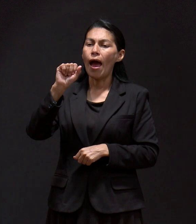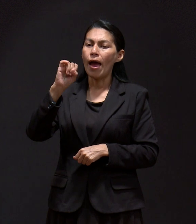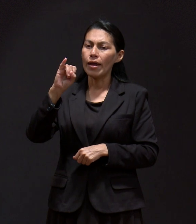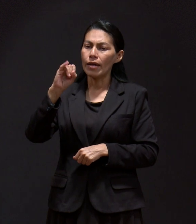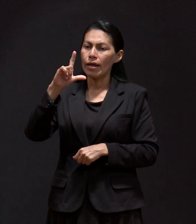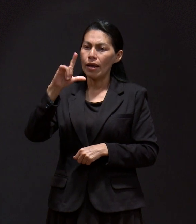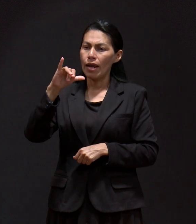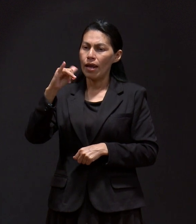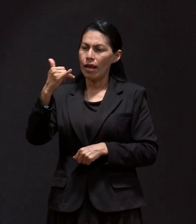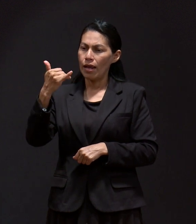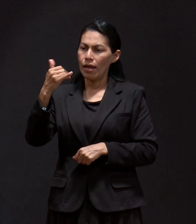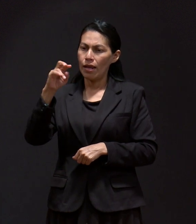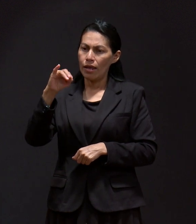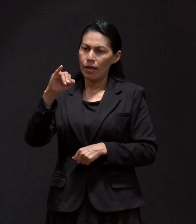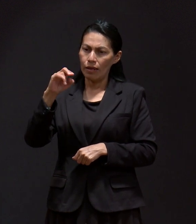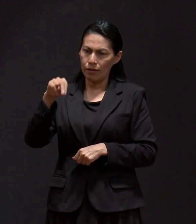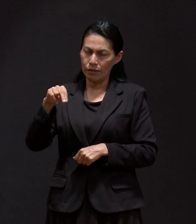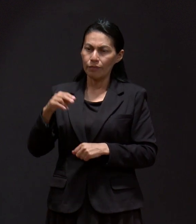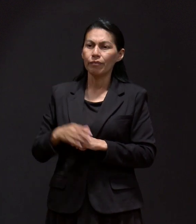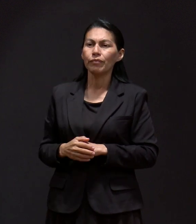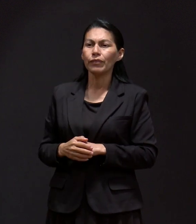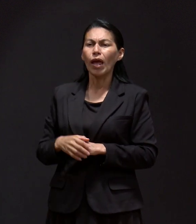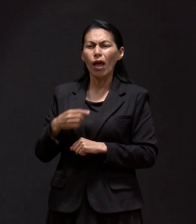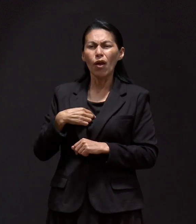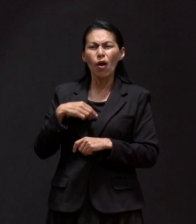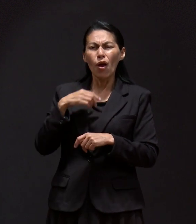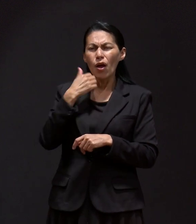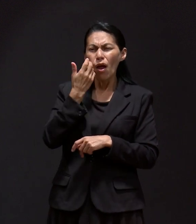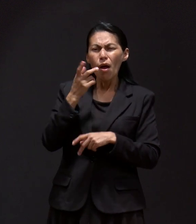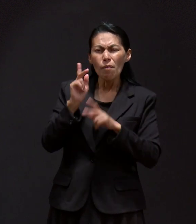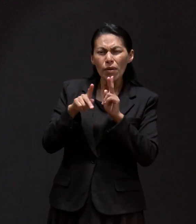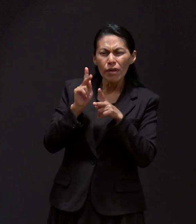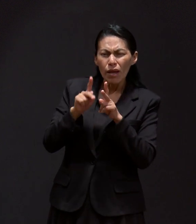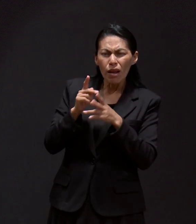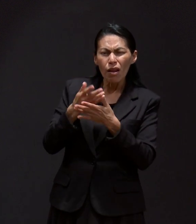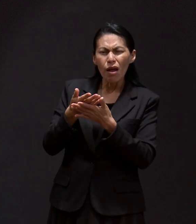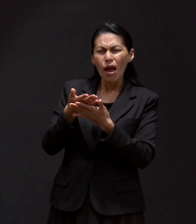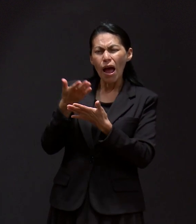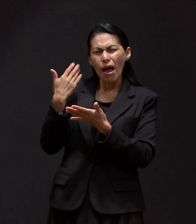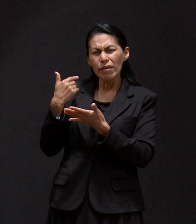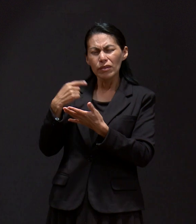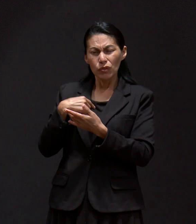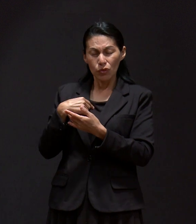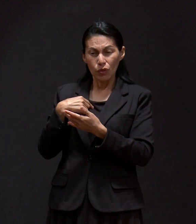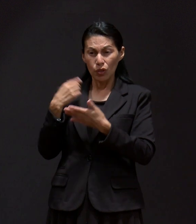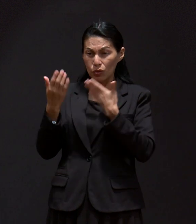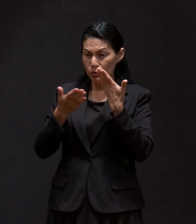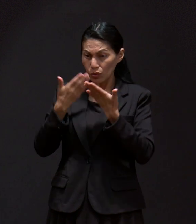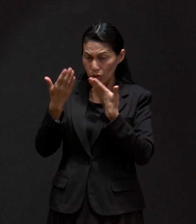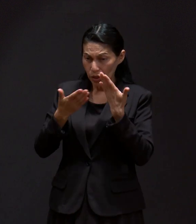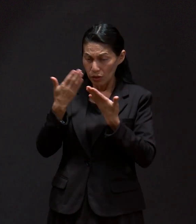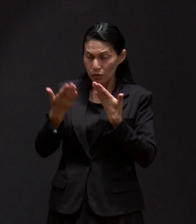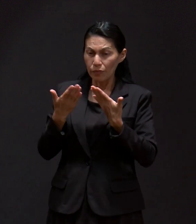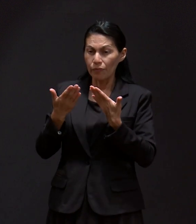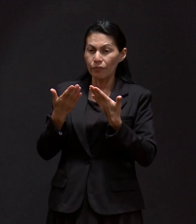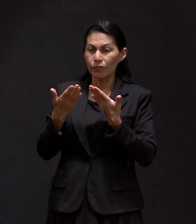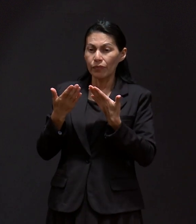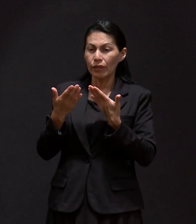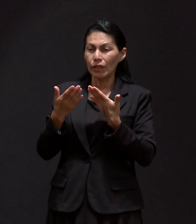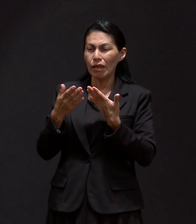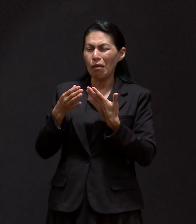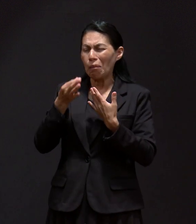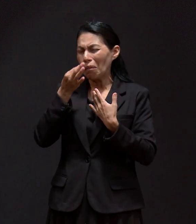cuida permanentemente pero quisiera practicarle una anécdota pastor cuando yo estuve aquí estudiante